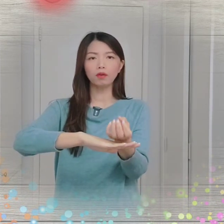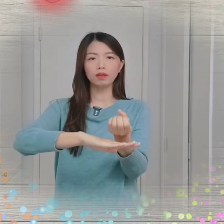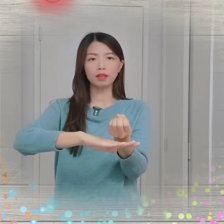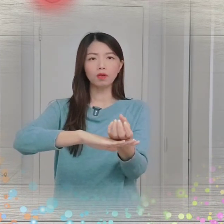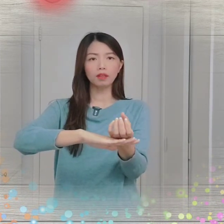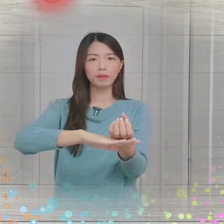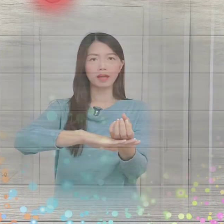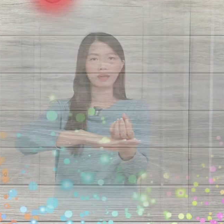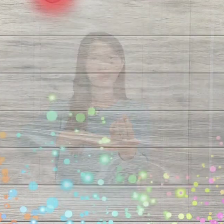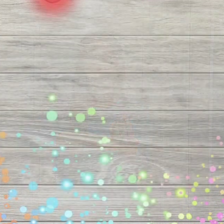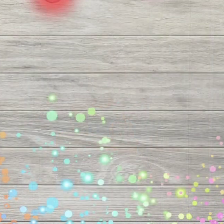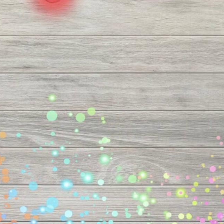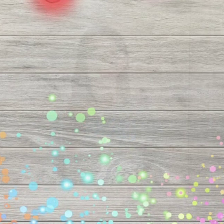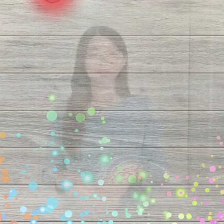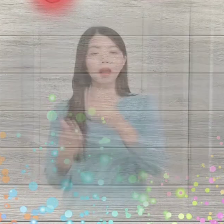보배라고 한 뜻의 수어가 됩니다.